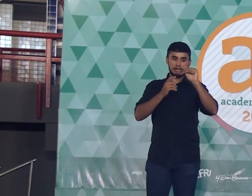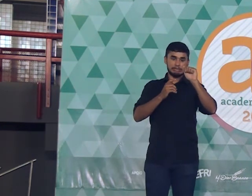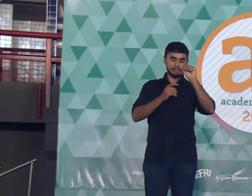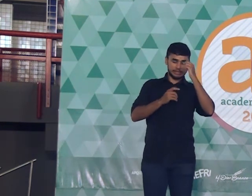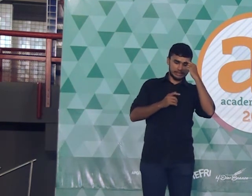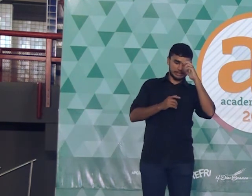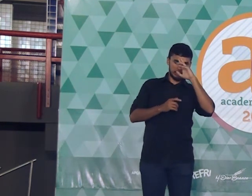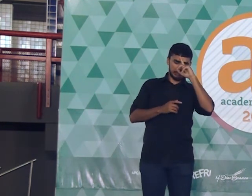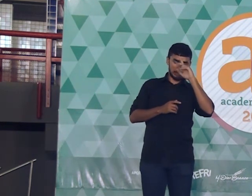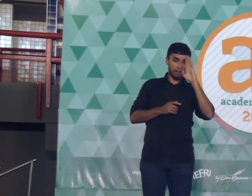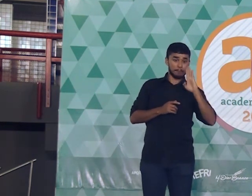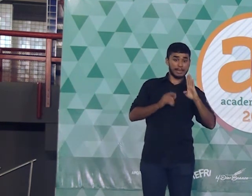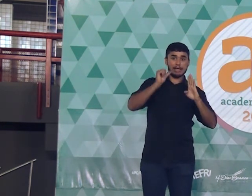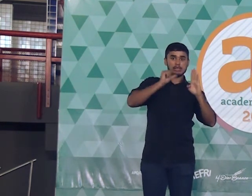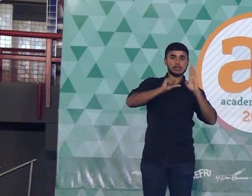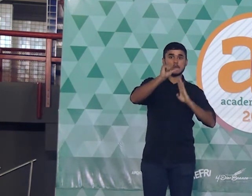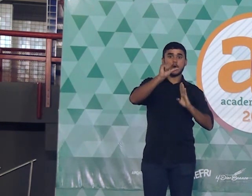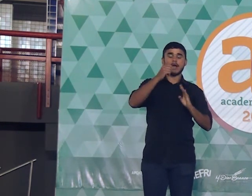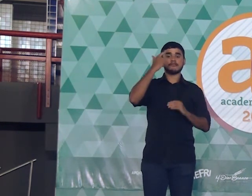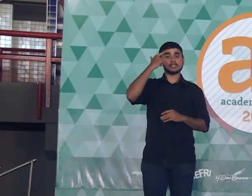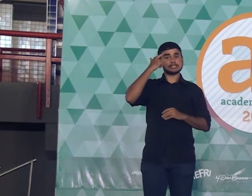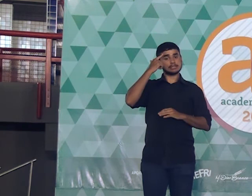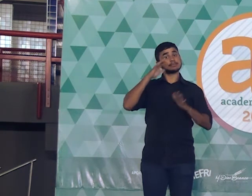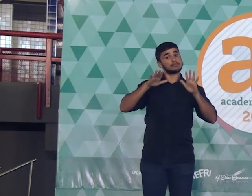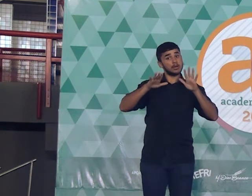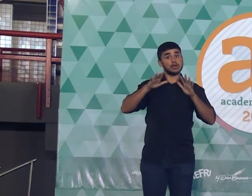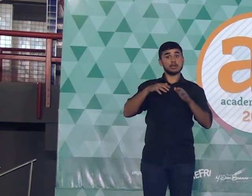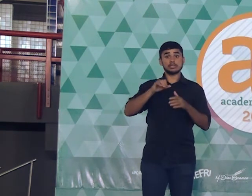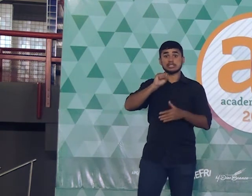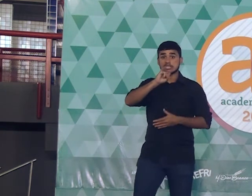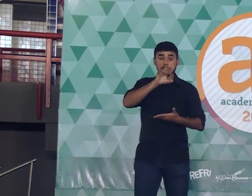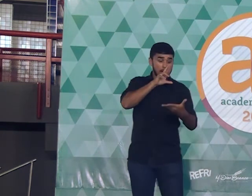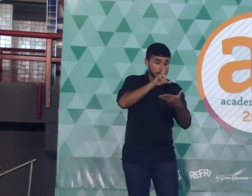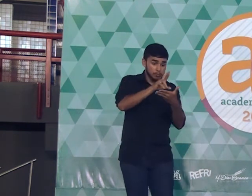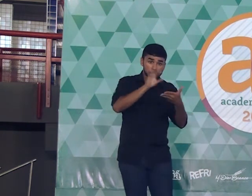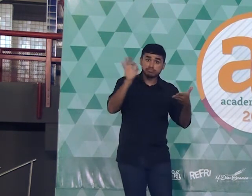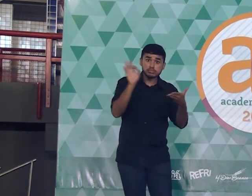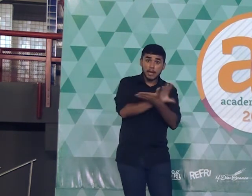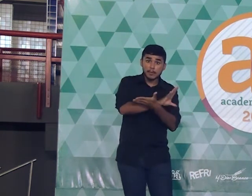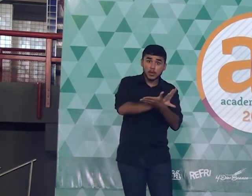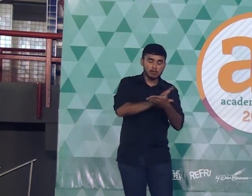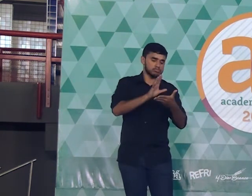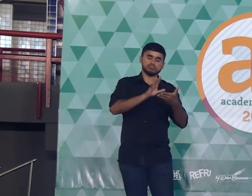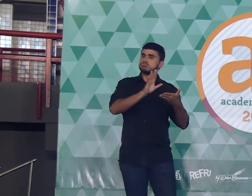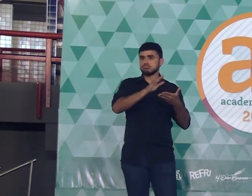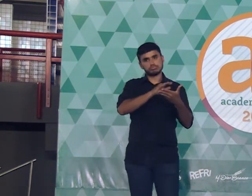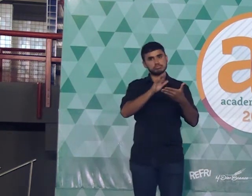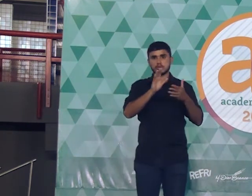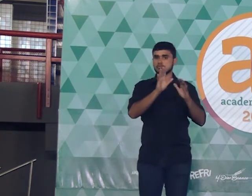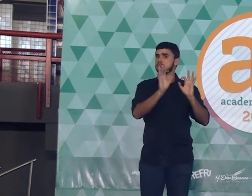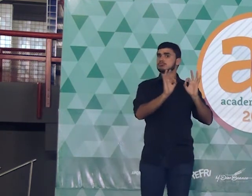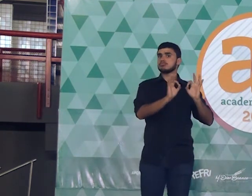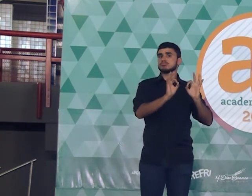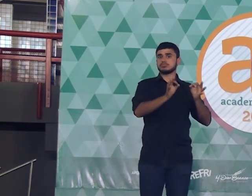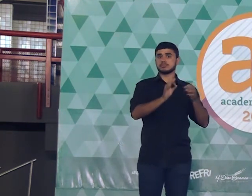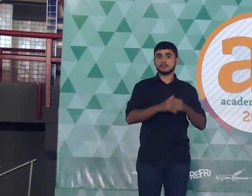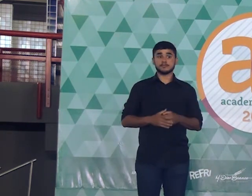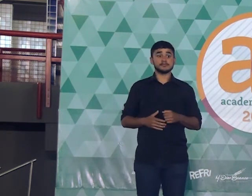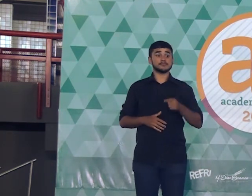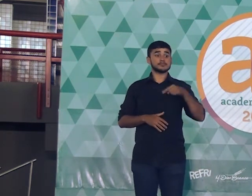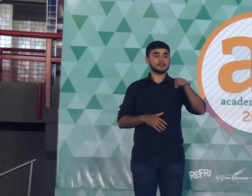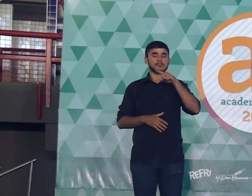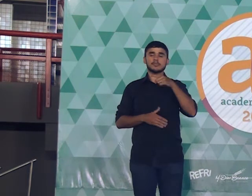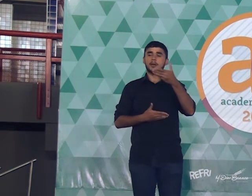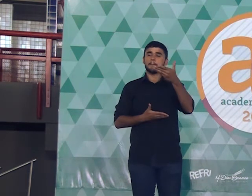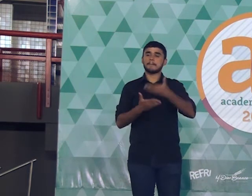errada. Então, terminou de resolver a questão, acabou, vai para outra. Levanta o braço aqui, quem é que numa